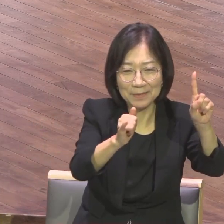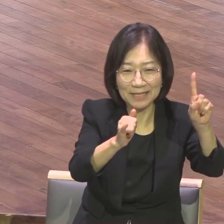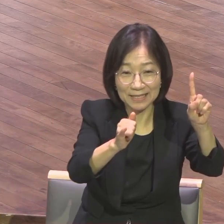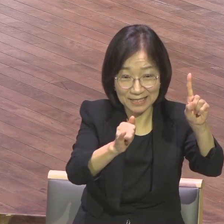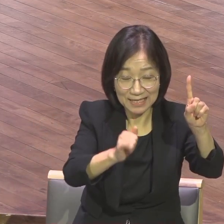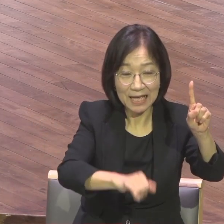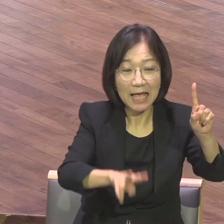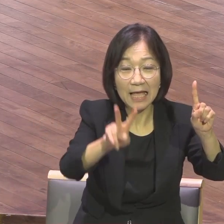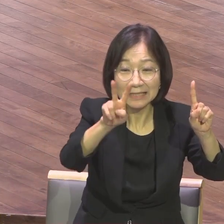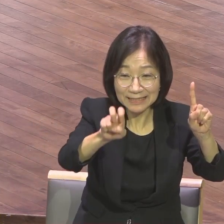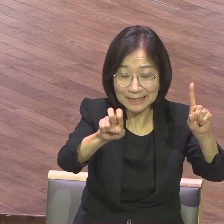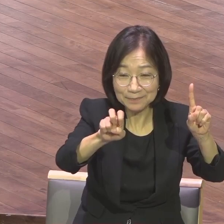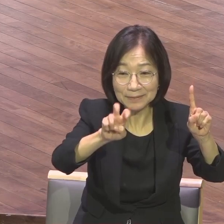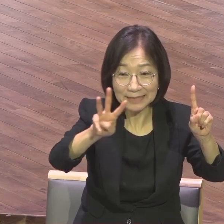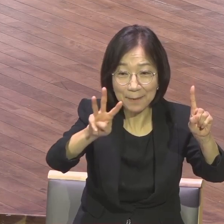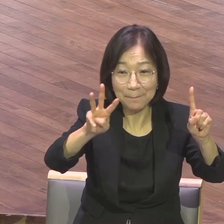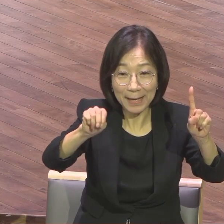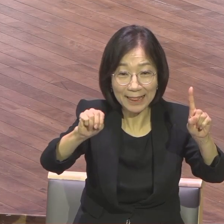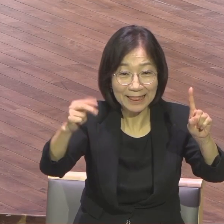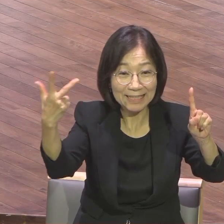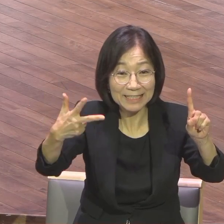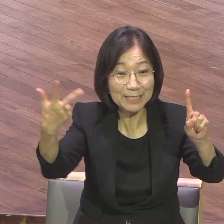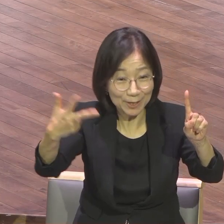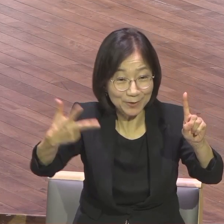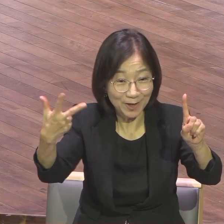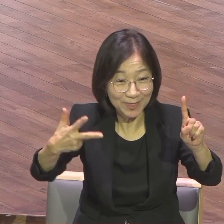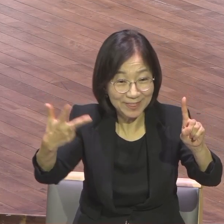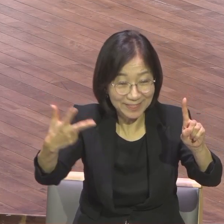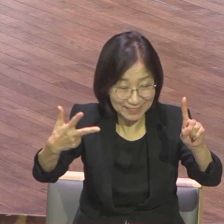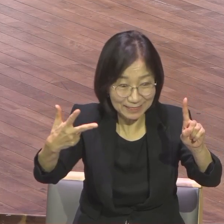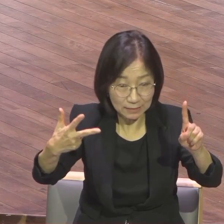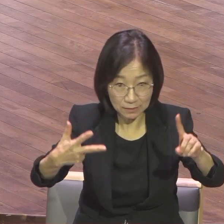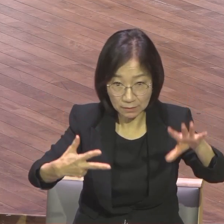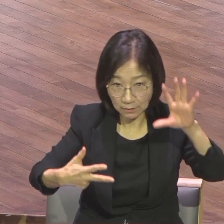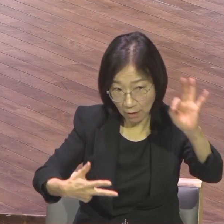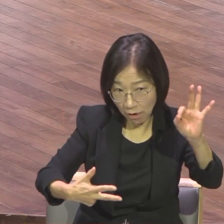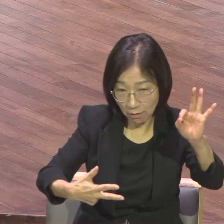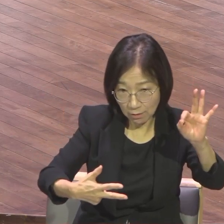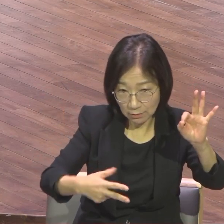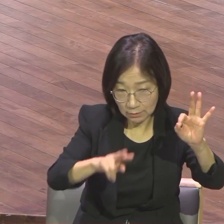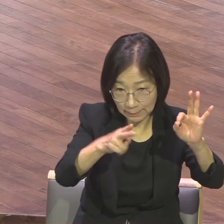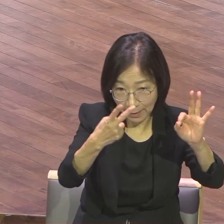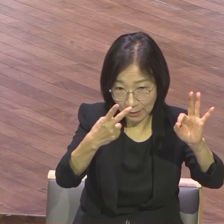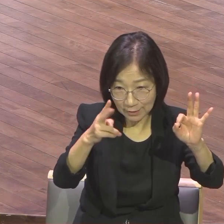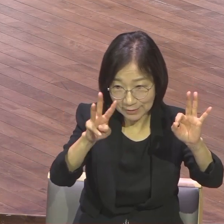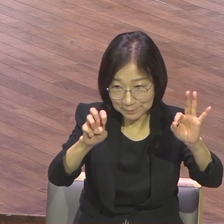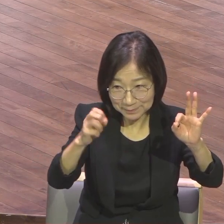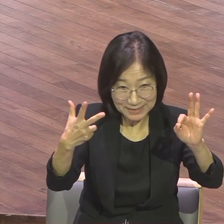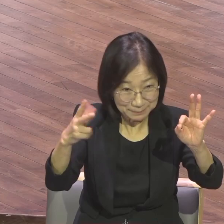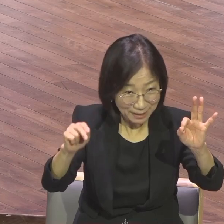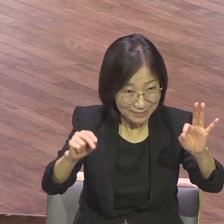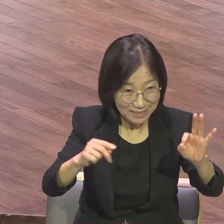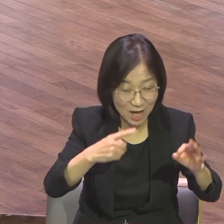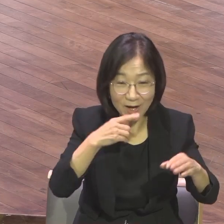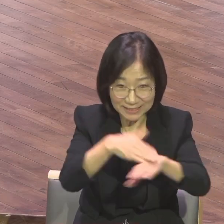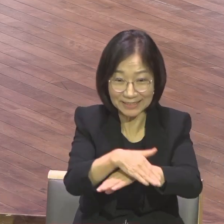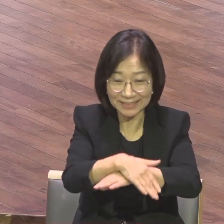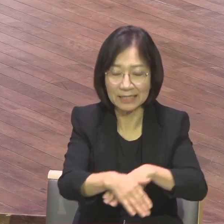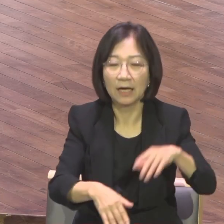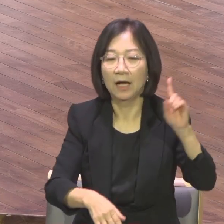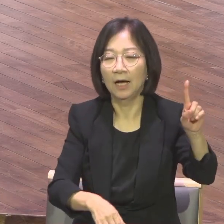237,000 해서 237 나라 복음화를 위해서 우리 헌신하자. 앞장서서 장로님들이 전부 다 하나님께서 이루시는 237